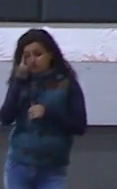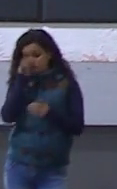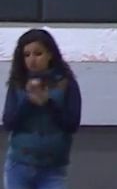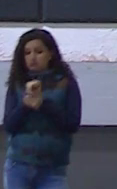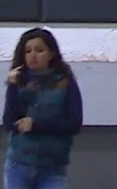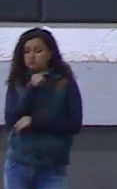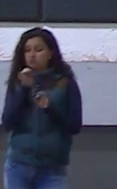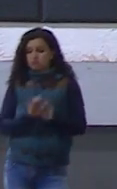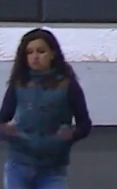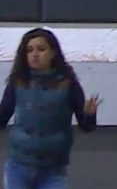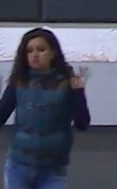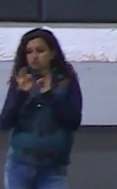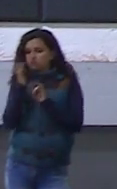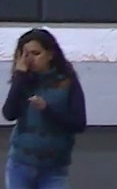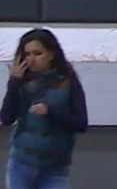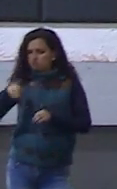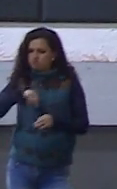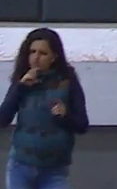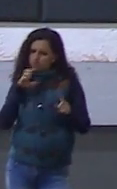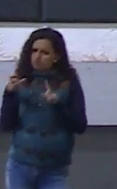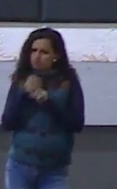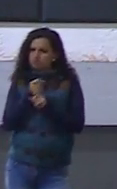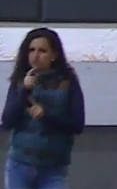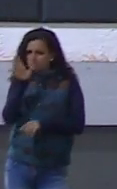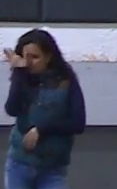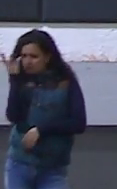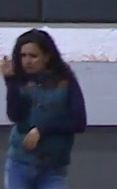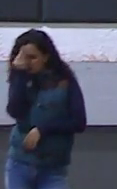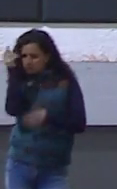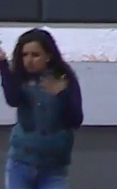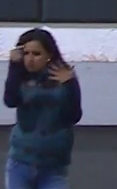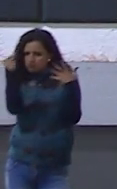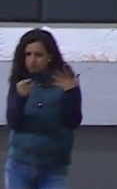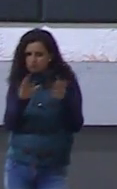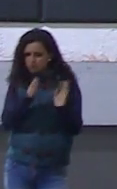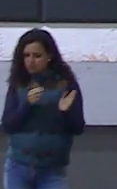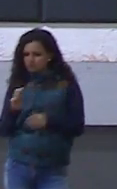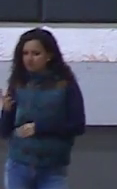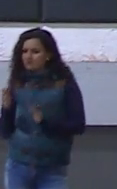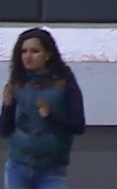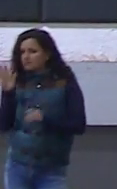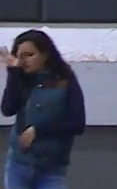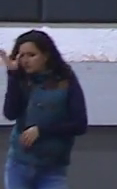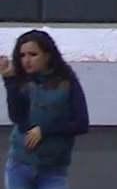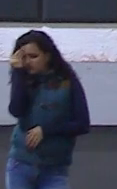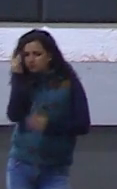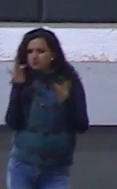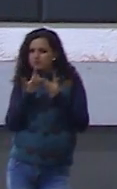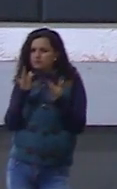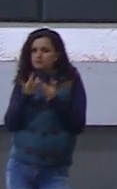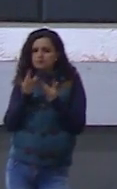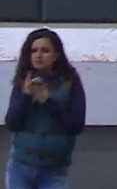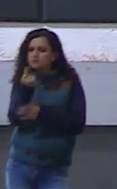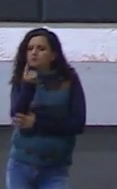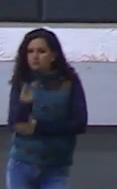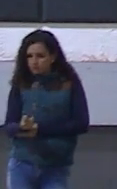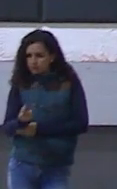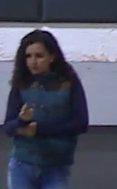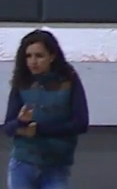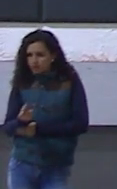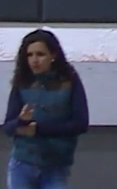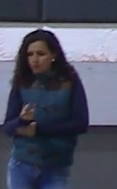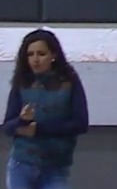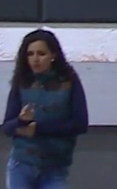importante logramos identificar unas disciplinas en la segunda parte disciplinas aplicadas de carácter específico